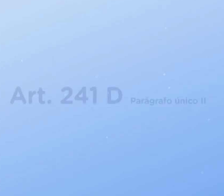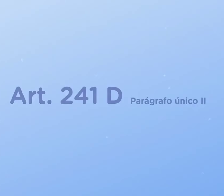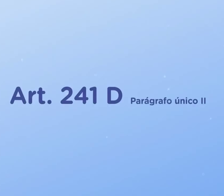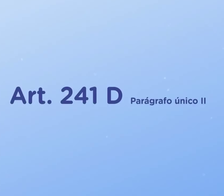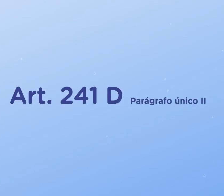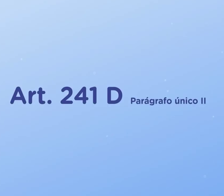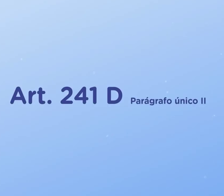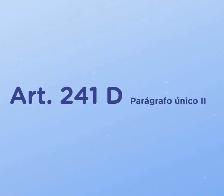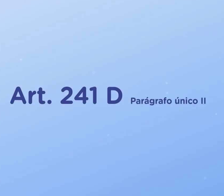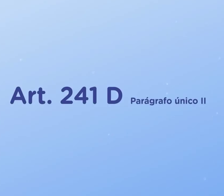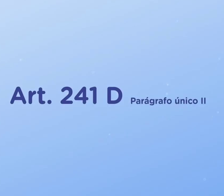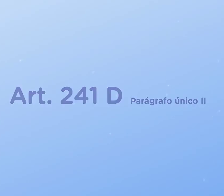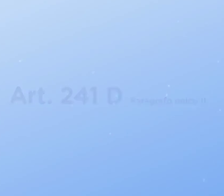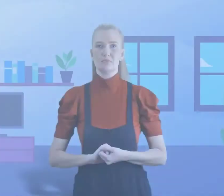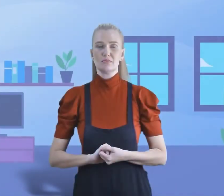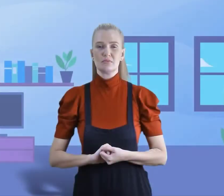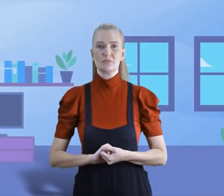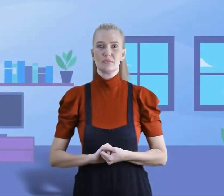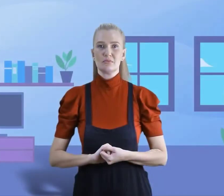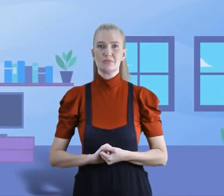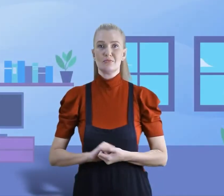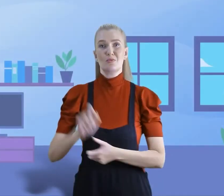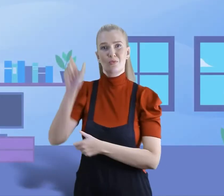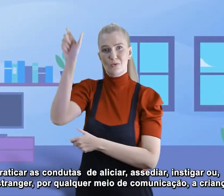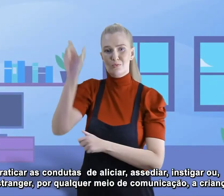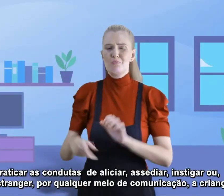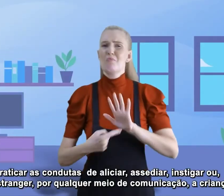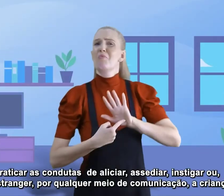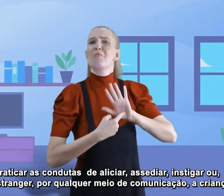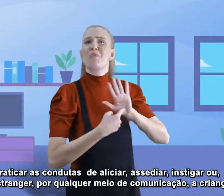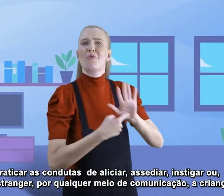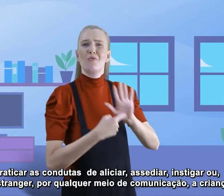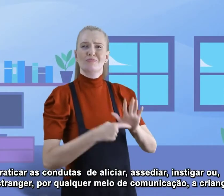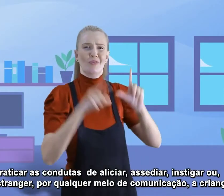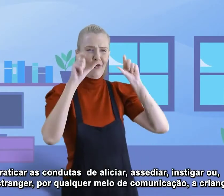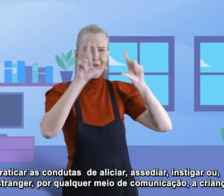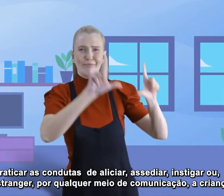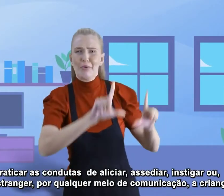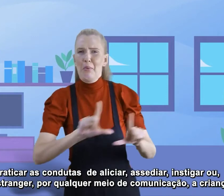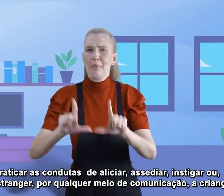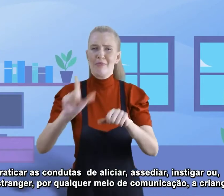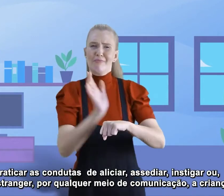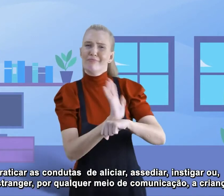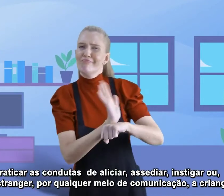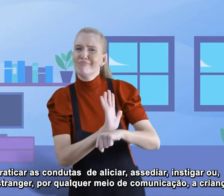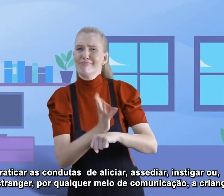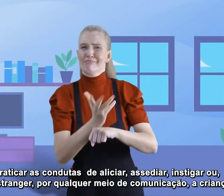Artigo 241-D, parágrafo único segundo. Praticar as condutas de aliciar,